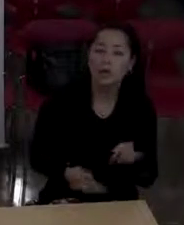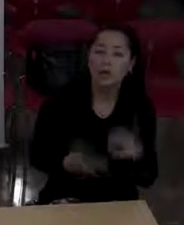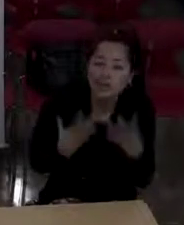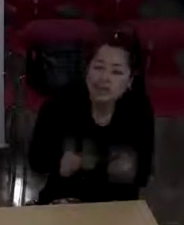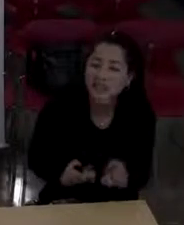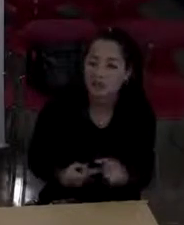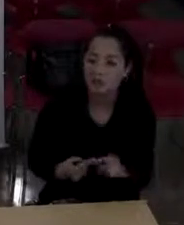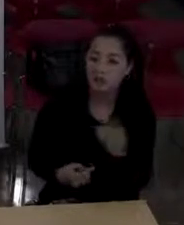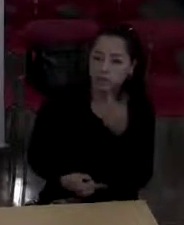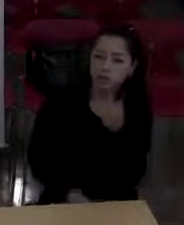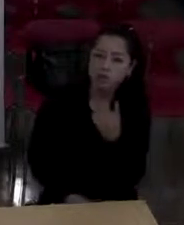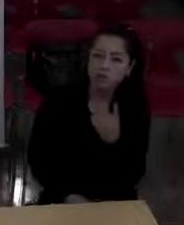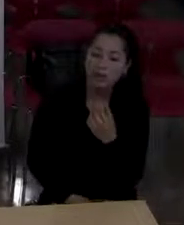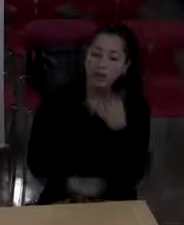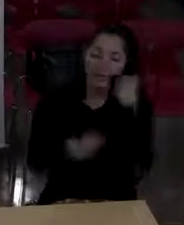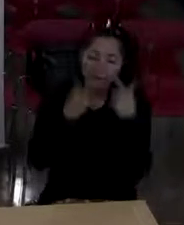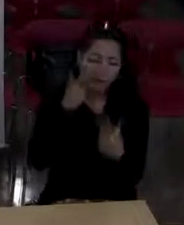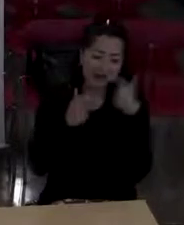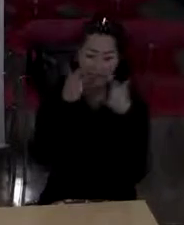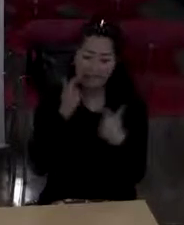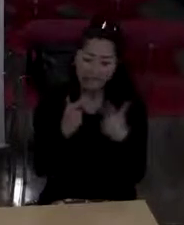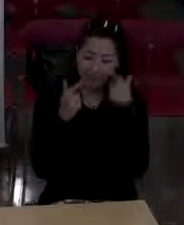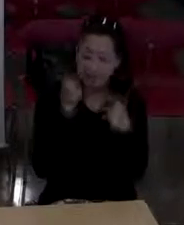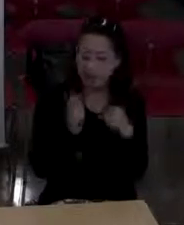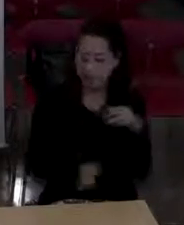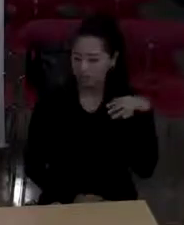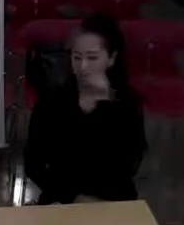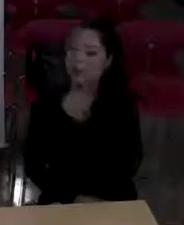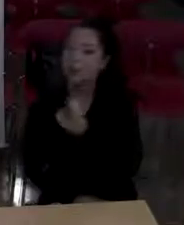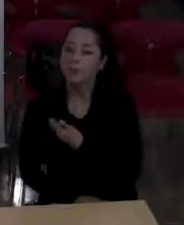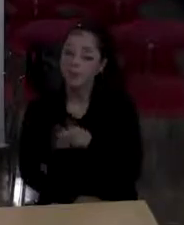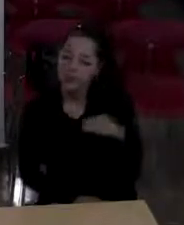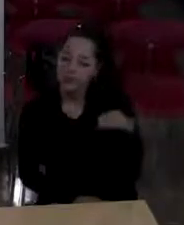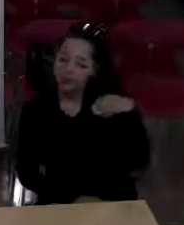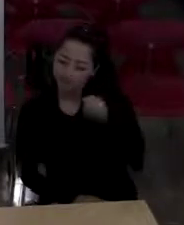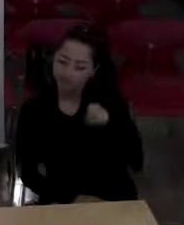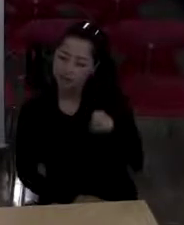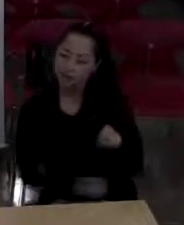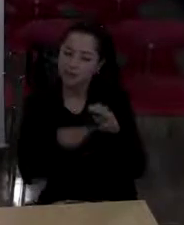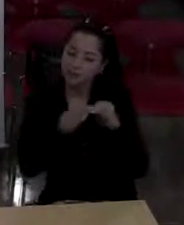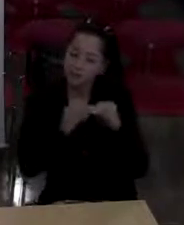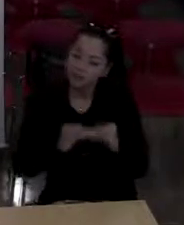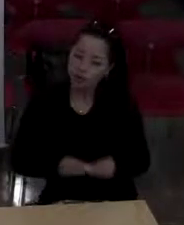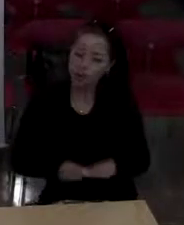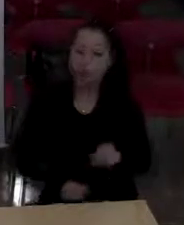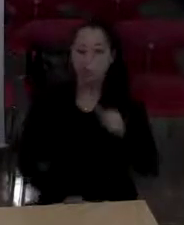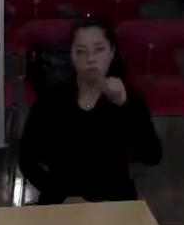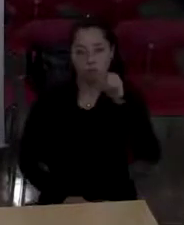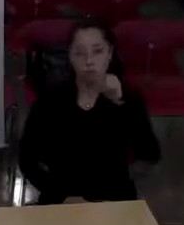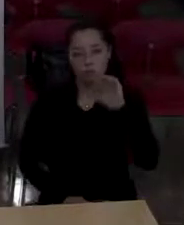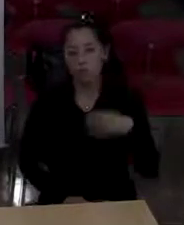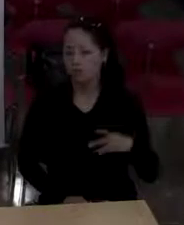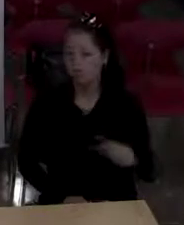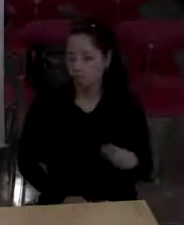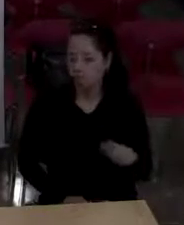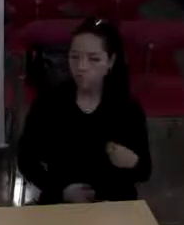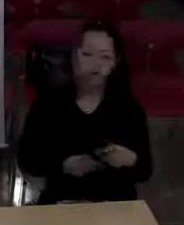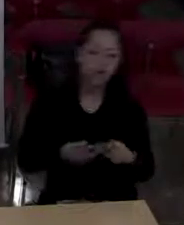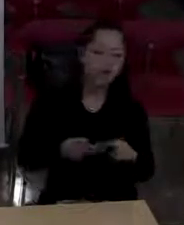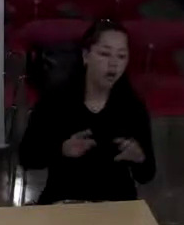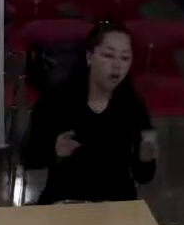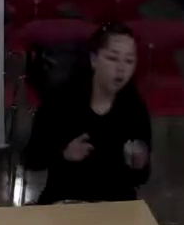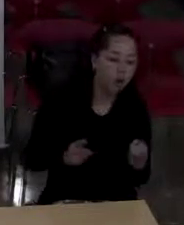la mamá también aprenderá a identificar cuando el bebé llora de determinada forma y con determinada tonalidad, si es un estado emotivo